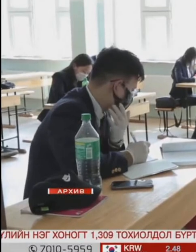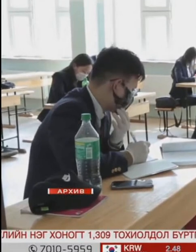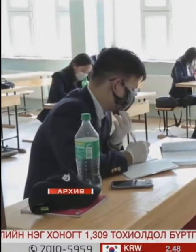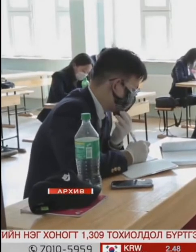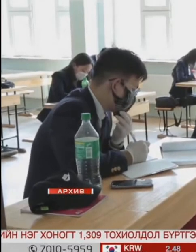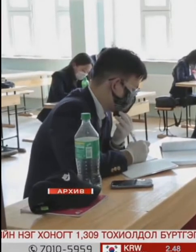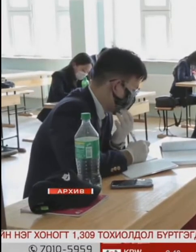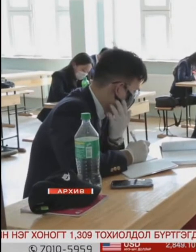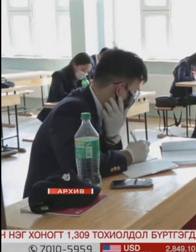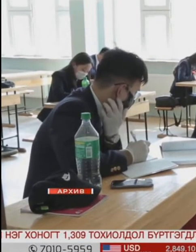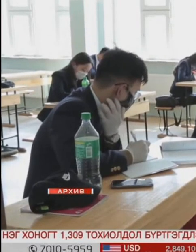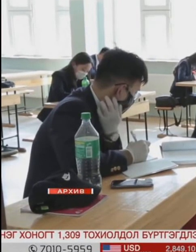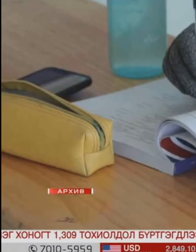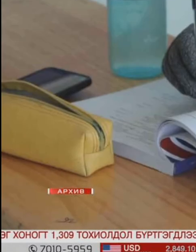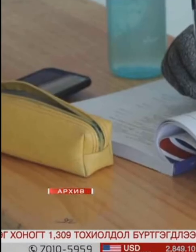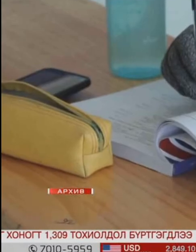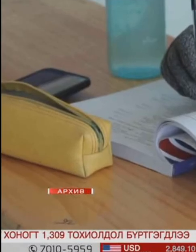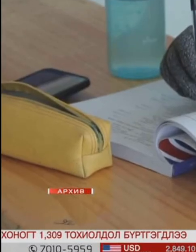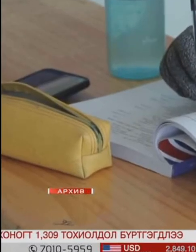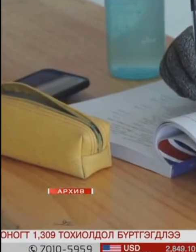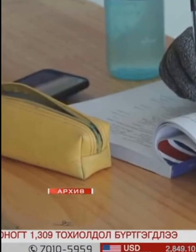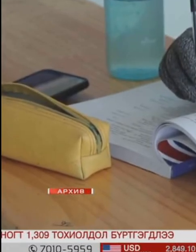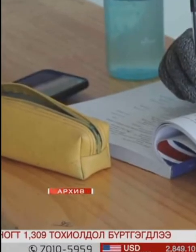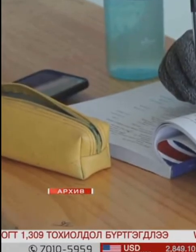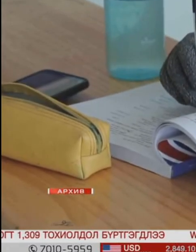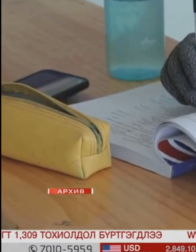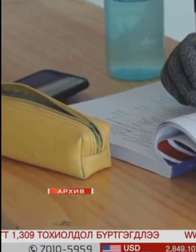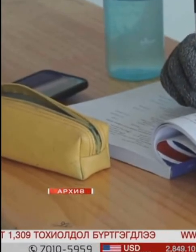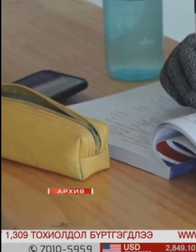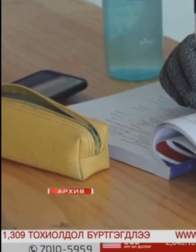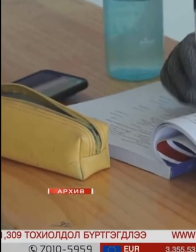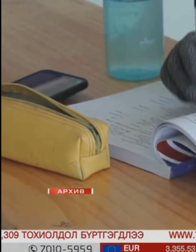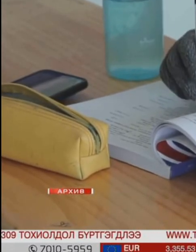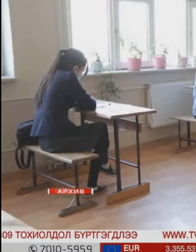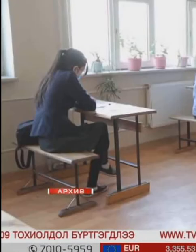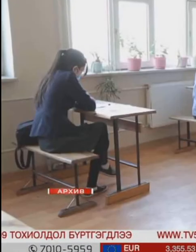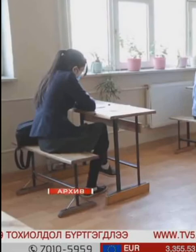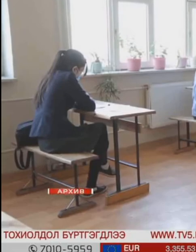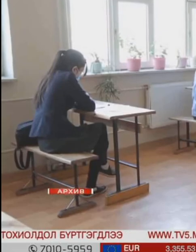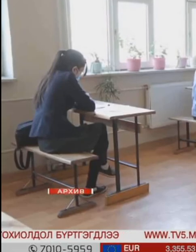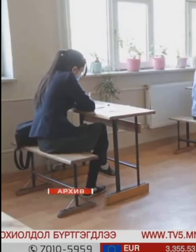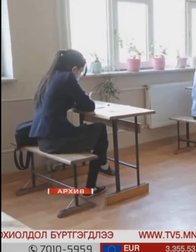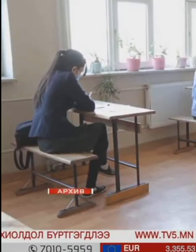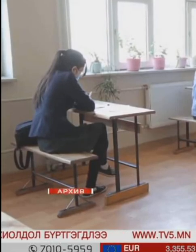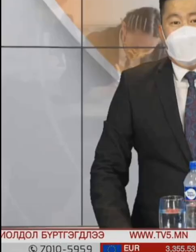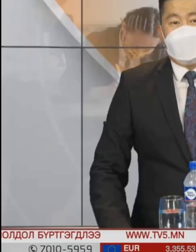17 насны хүүхдүүдийг халдварт өртөхөөс сэргийлэх бүрэн боломжтой гэж үзэж байгаа юм.